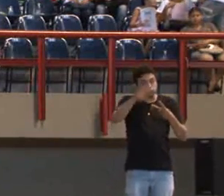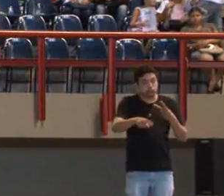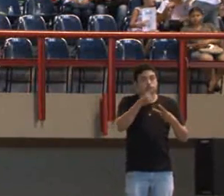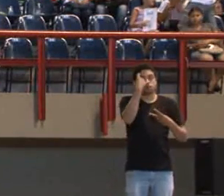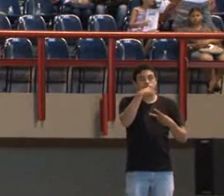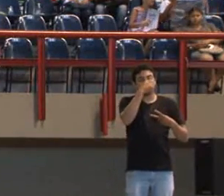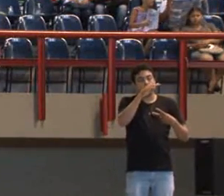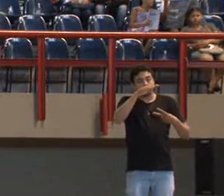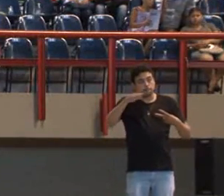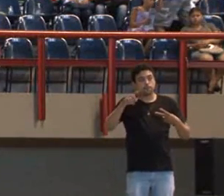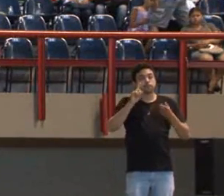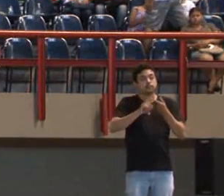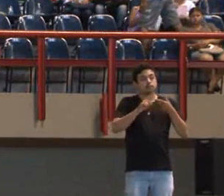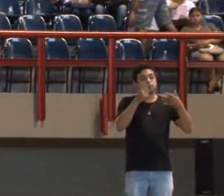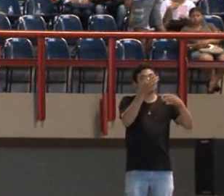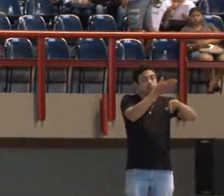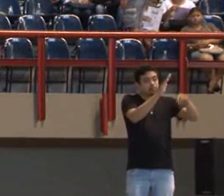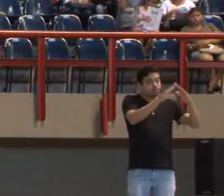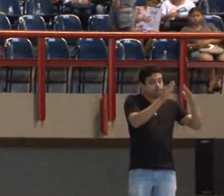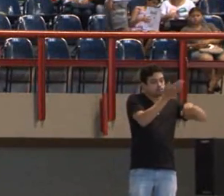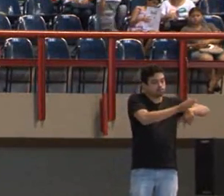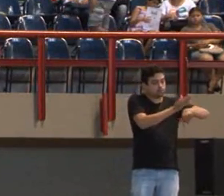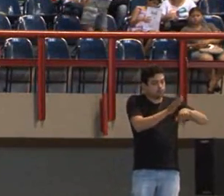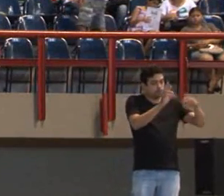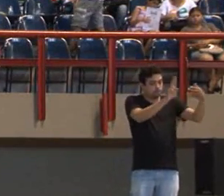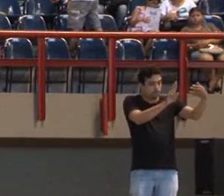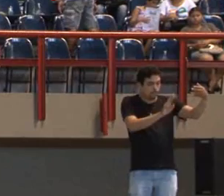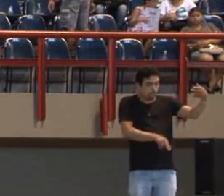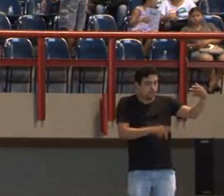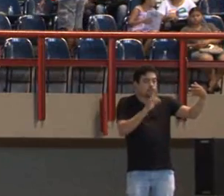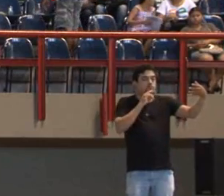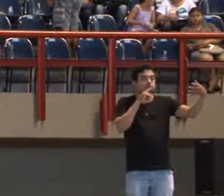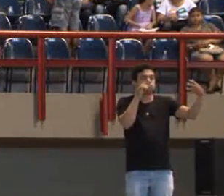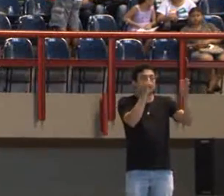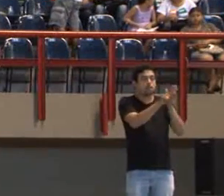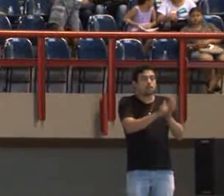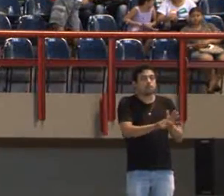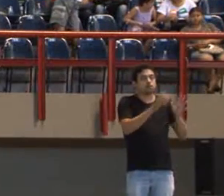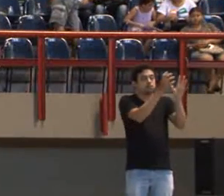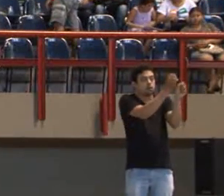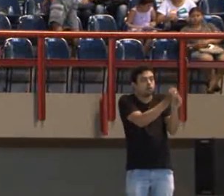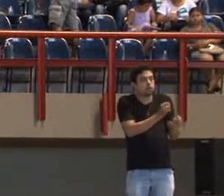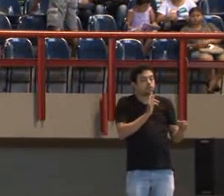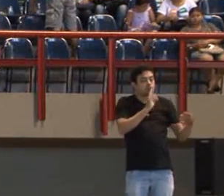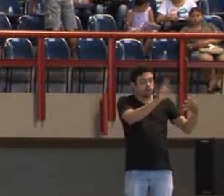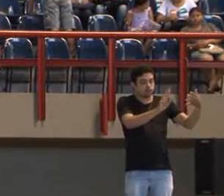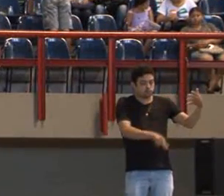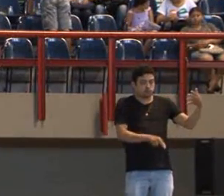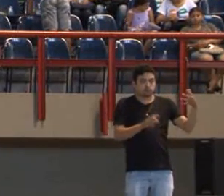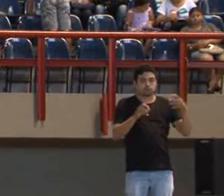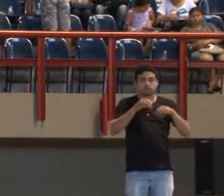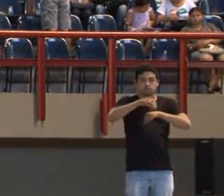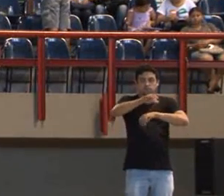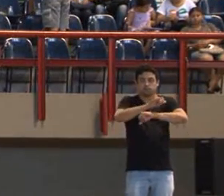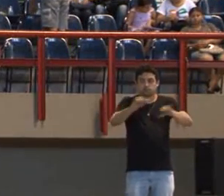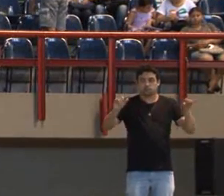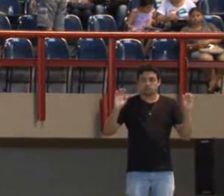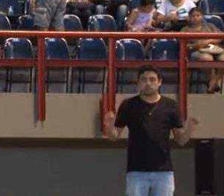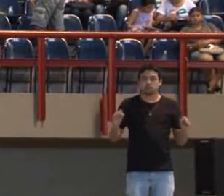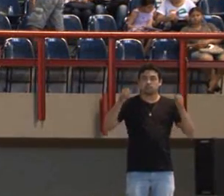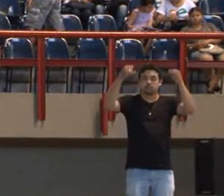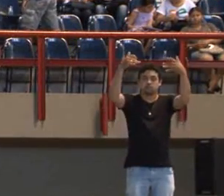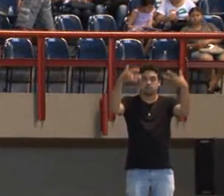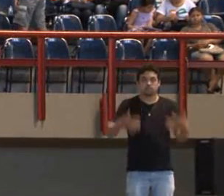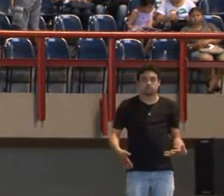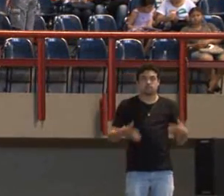de vencer as dificuldades das questões em casa. Mas juntos a gente consegue fazer muita coisa. Tá dado o recado? Posso começar a